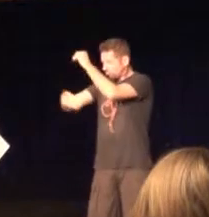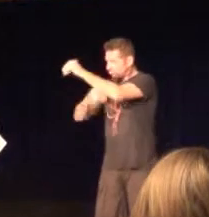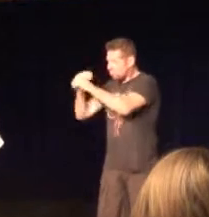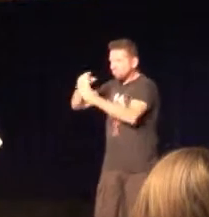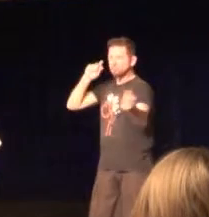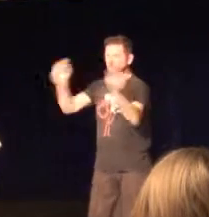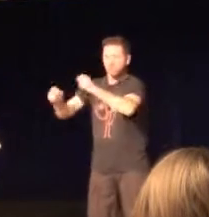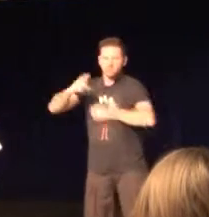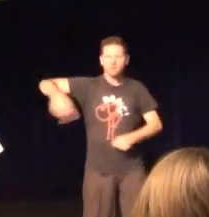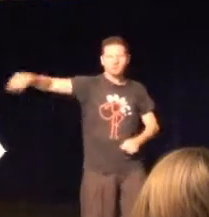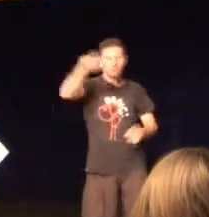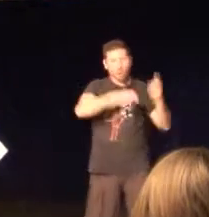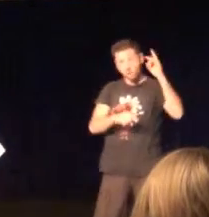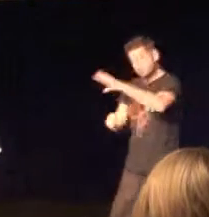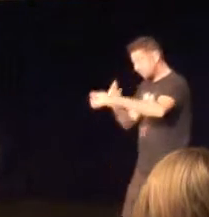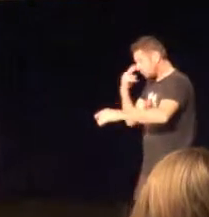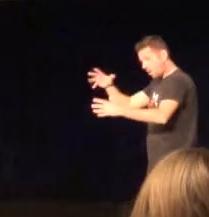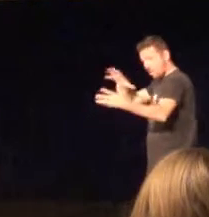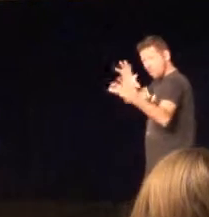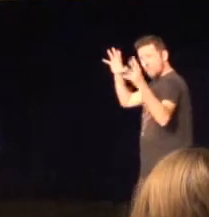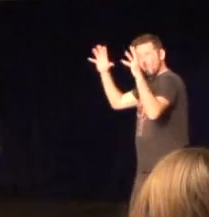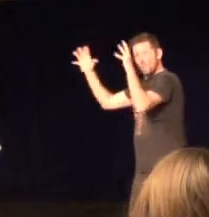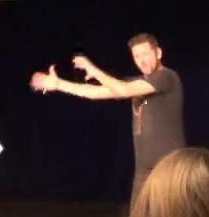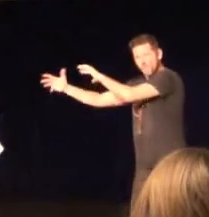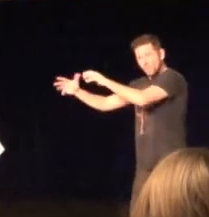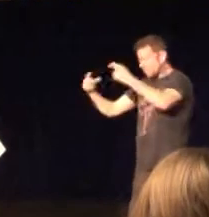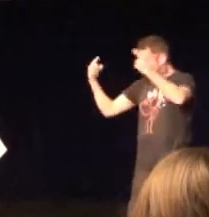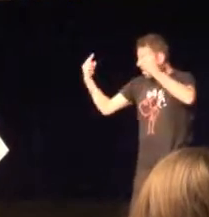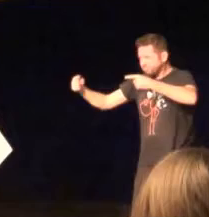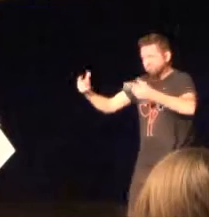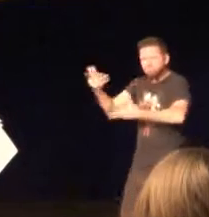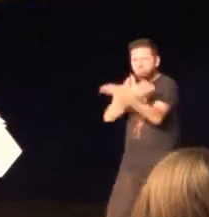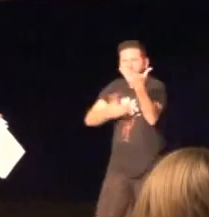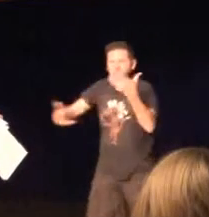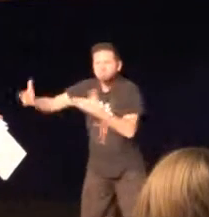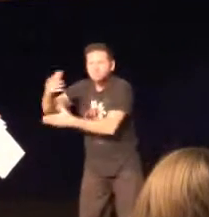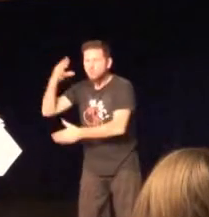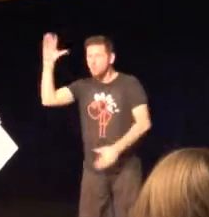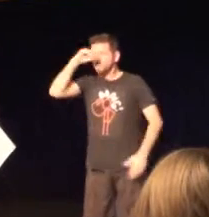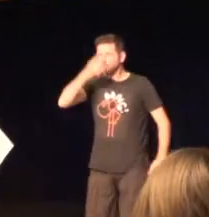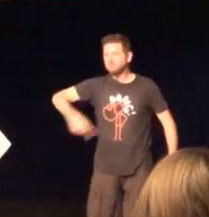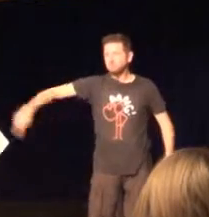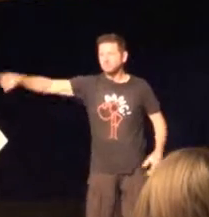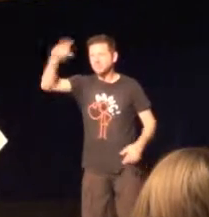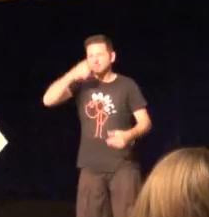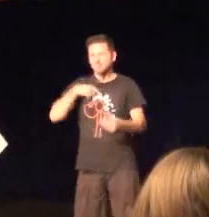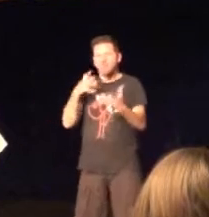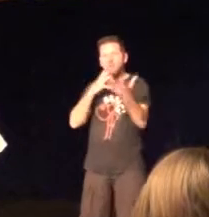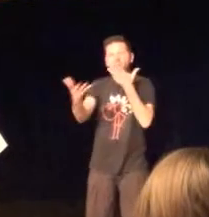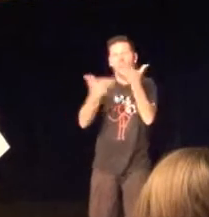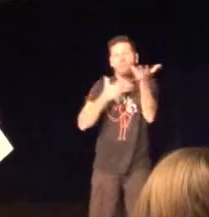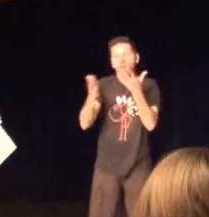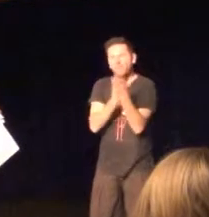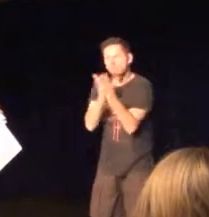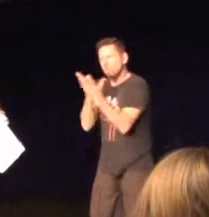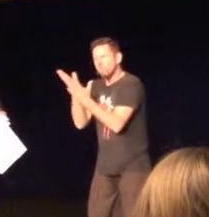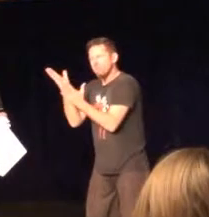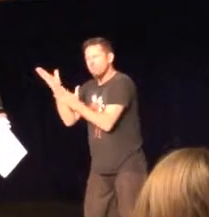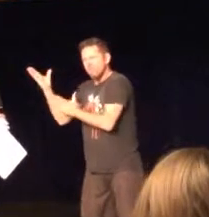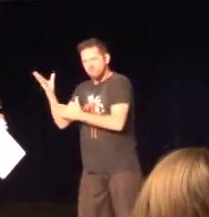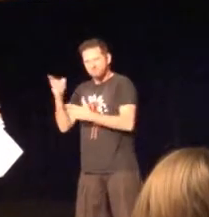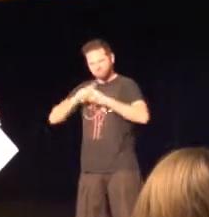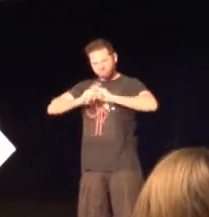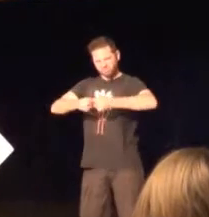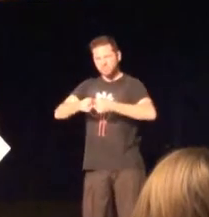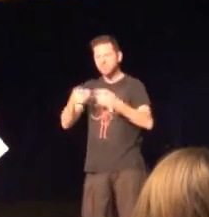changer, qu'on se résiste à se confronter, qu'on se questionne et qu'on oublie, qu'on s'écartèle et que l'on a des